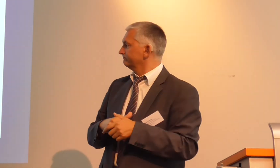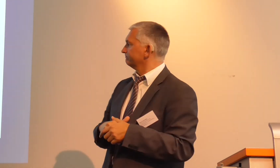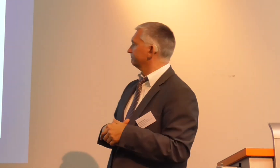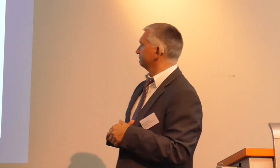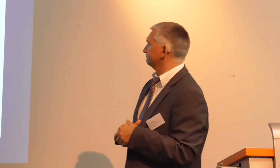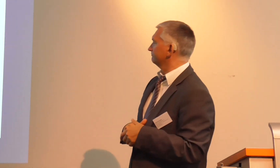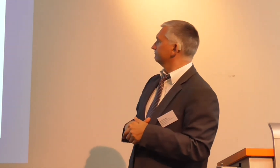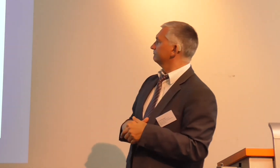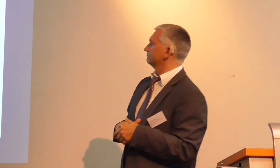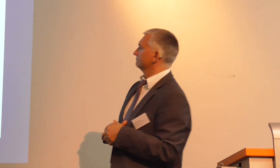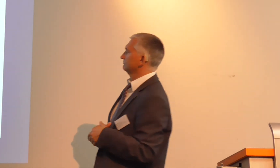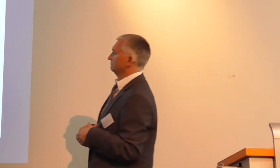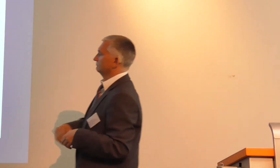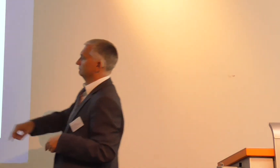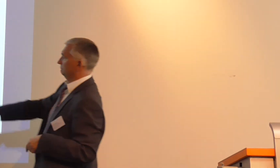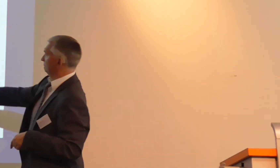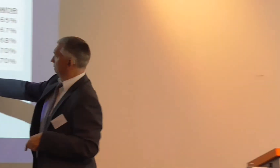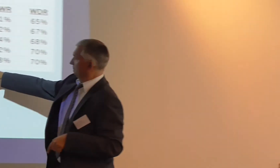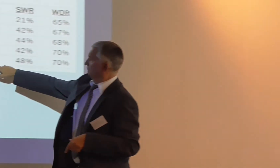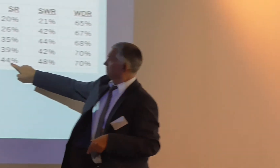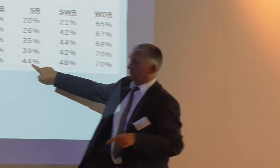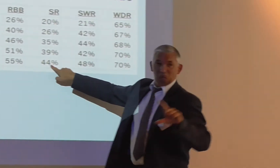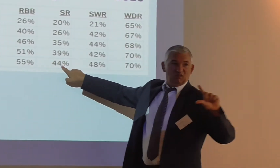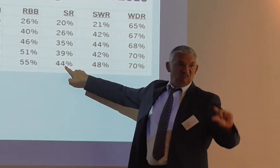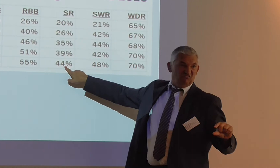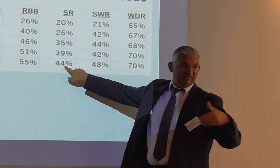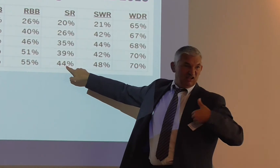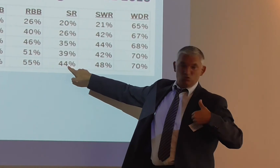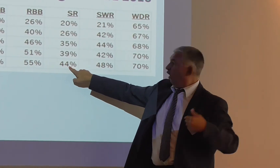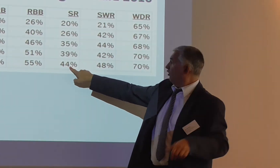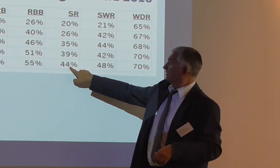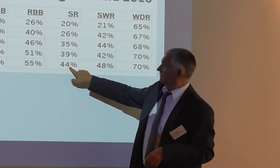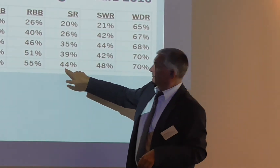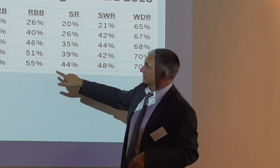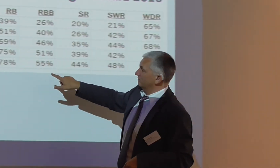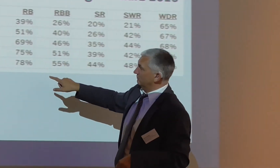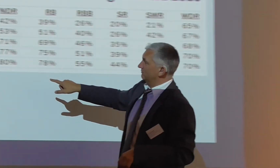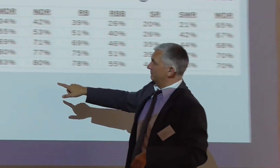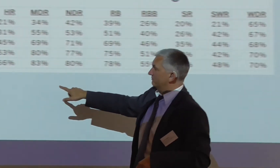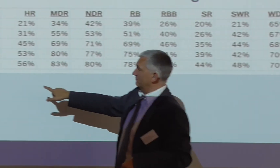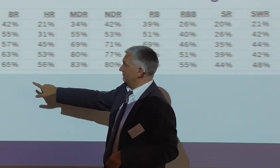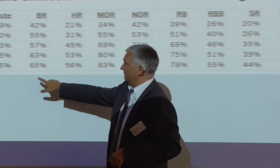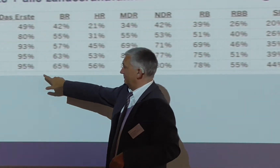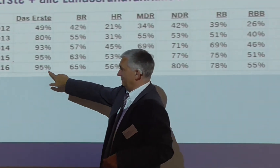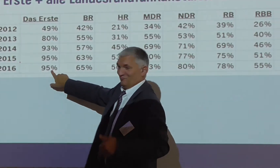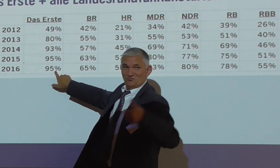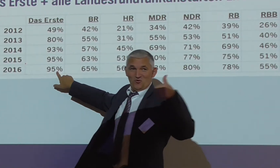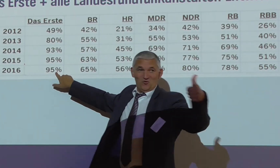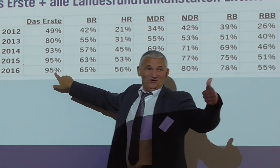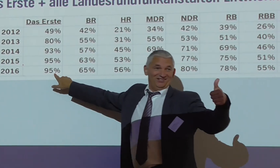bis 2020 ungefähr oder bis 2030. Das ist sehr wenig, also 44% erscheint mir sehr wenig und